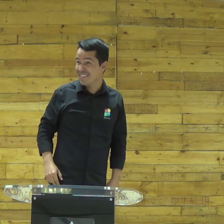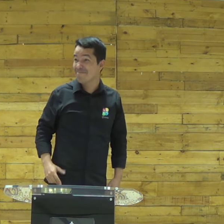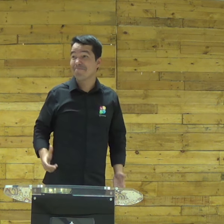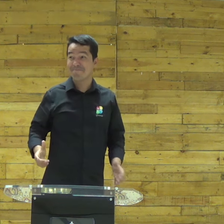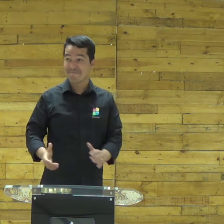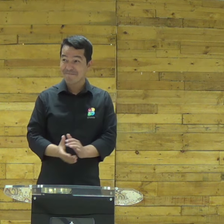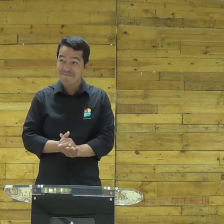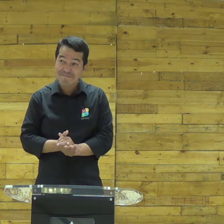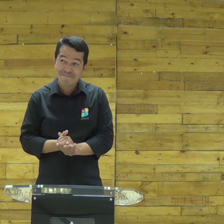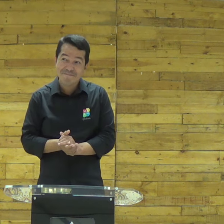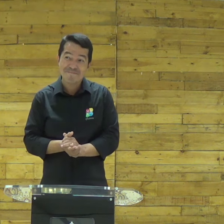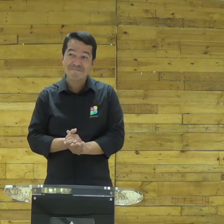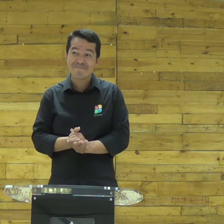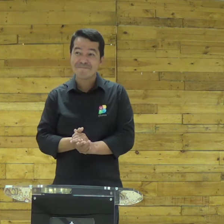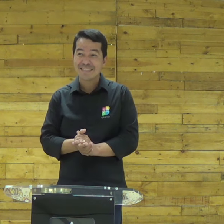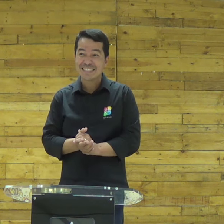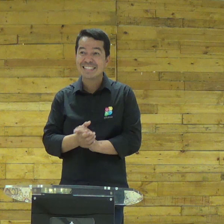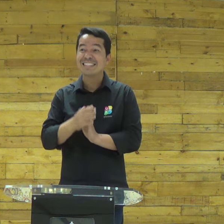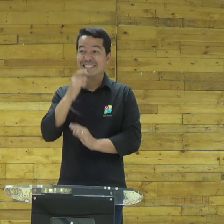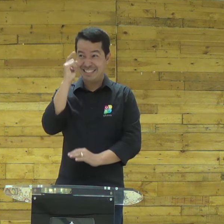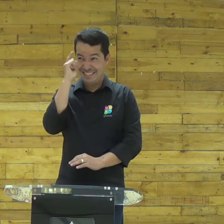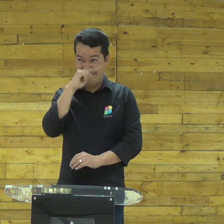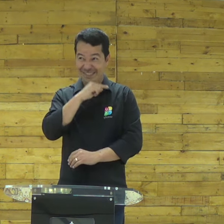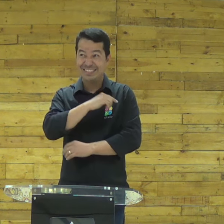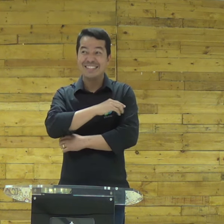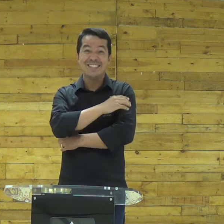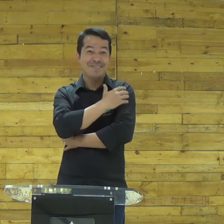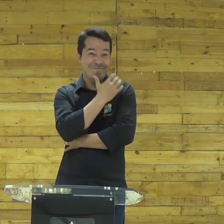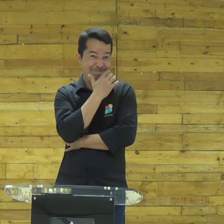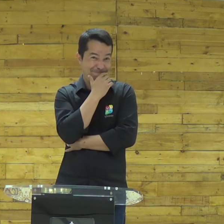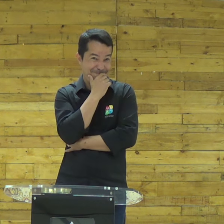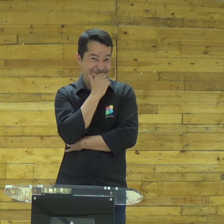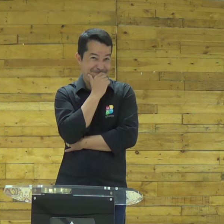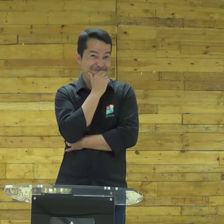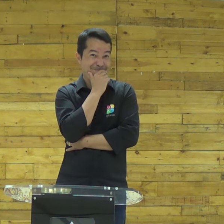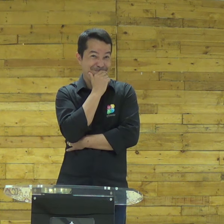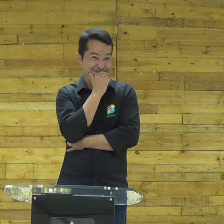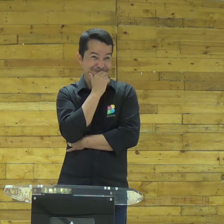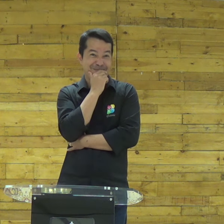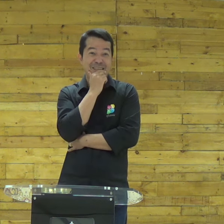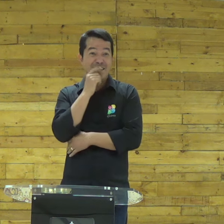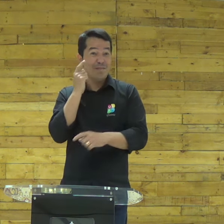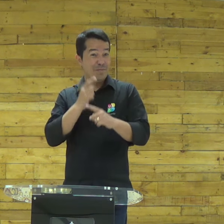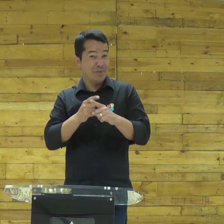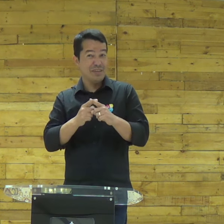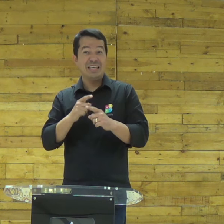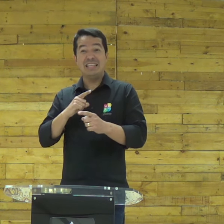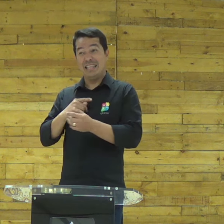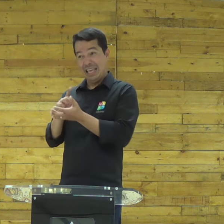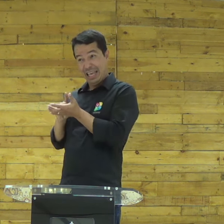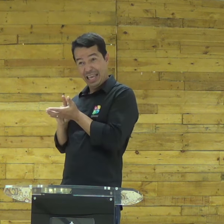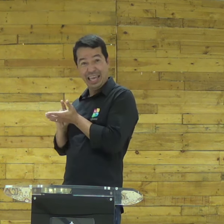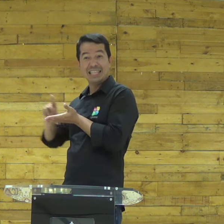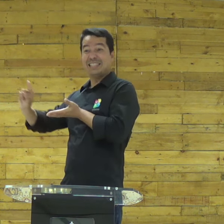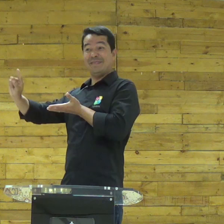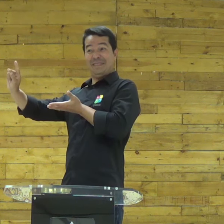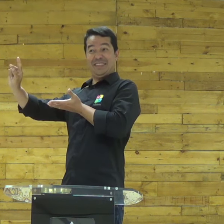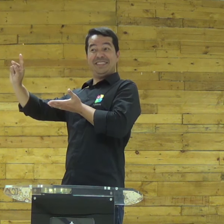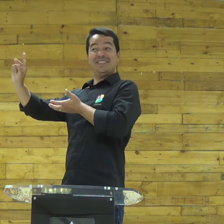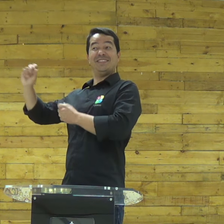pessoas e aí difícil hein por